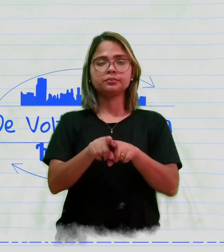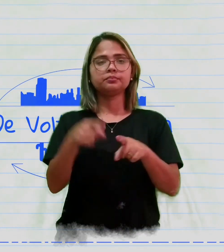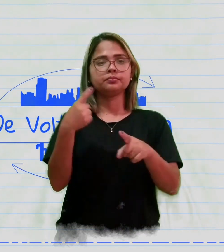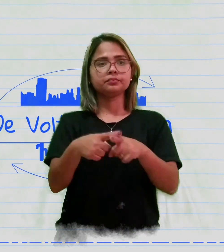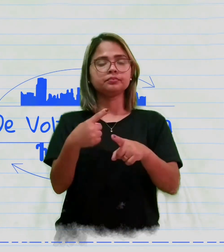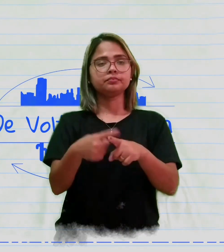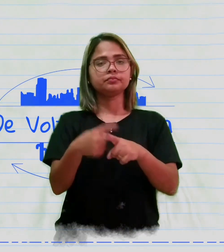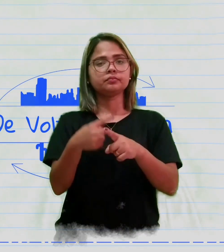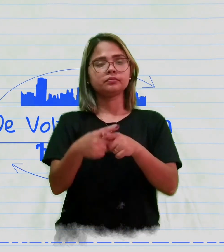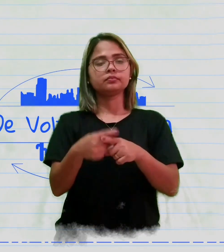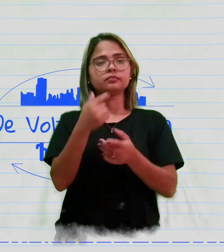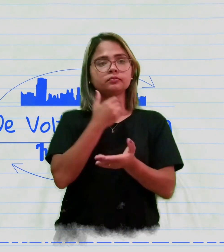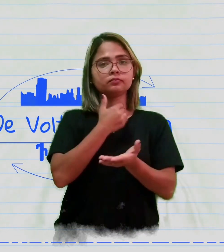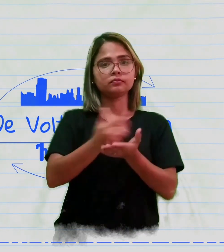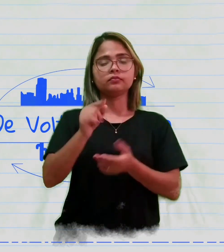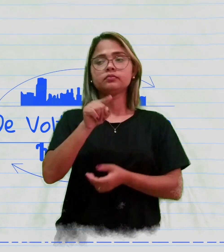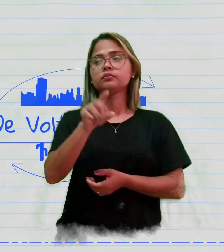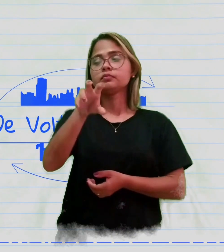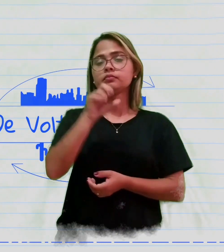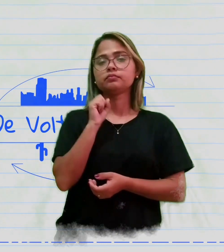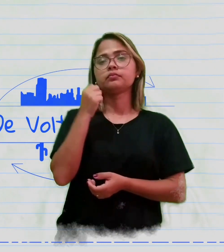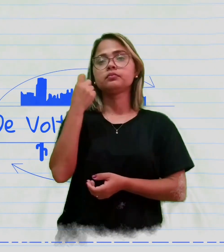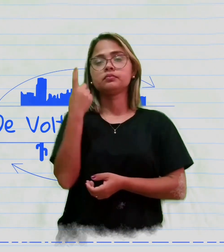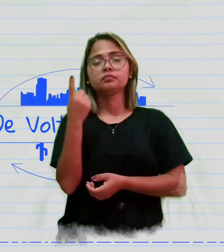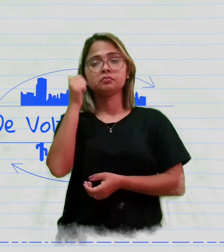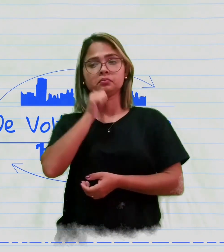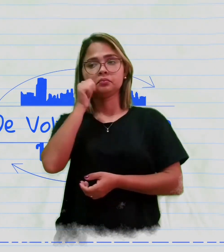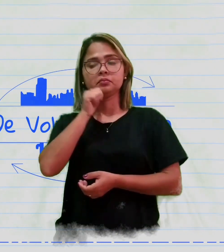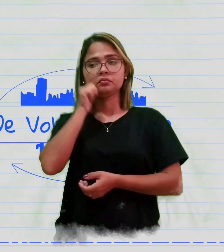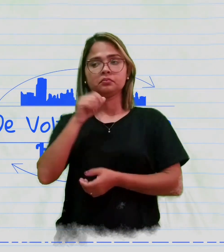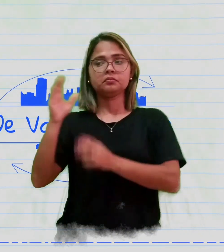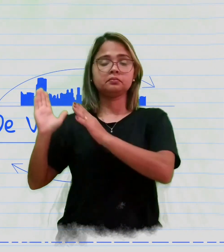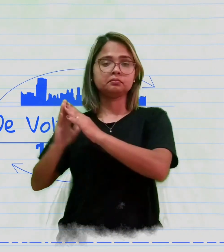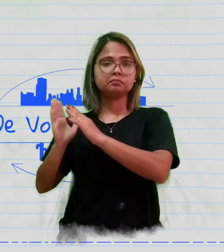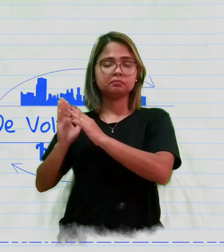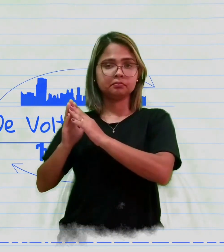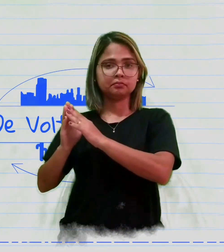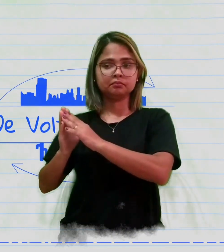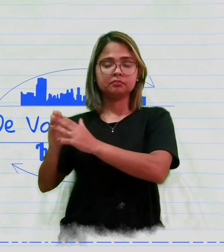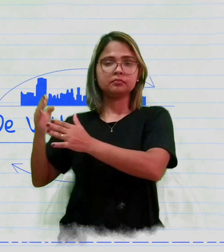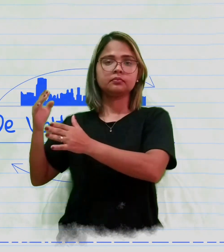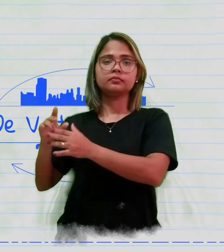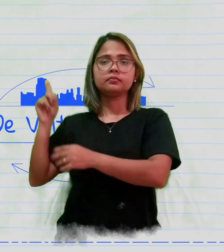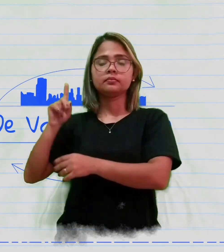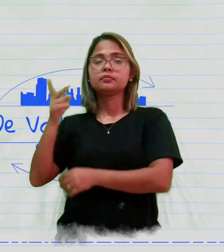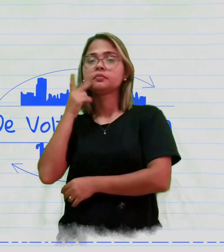começo. Eu também. Senti Júlia... Ai, que garota chata de Fortaleza, né? Mas a bichinha, ela tem tanta coisa